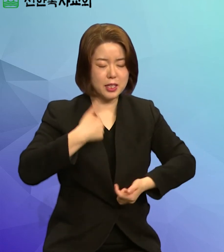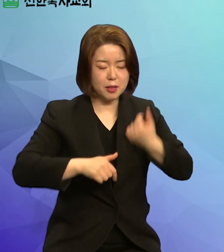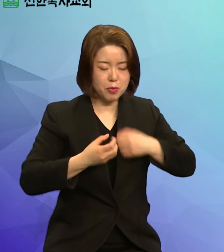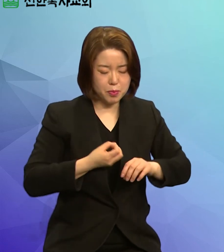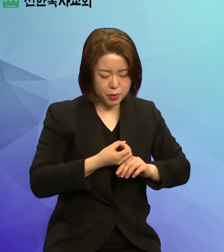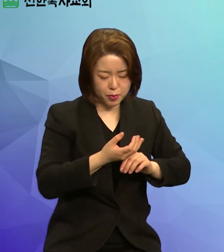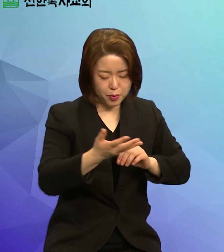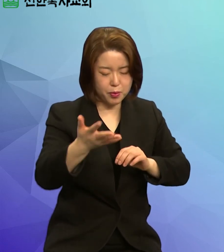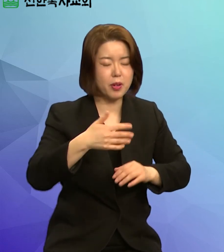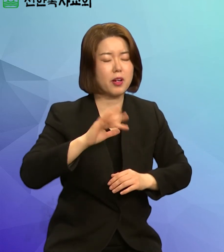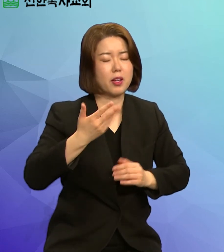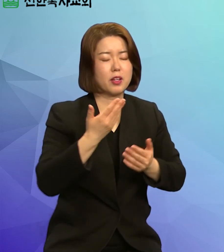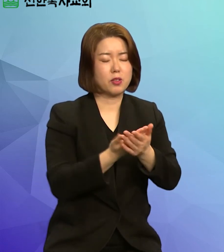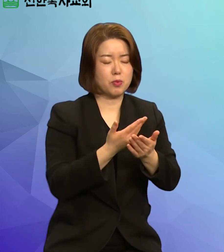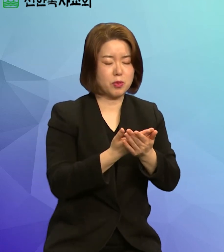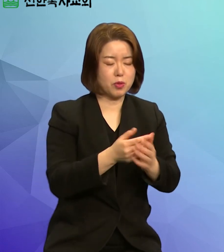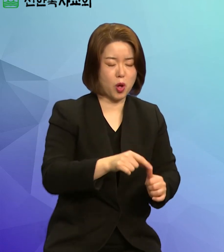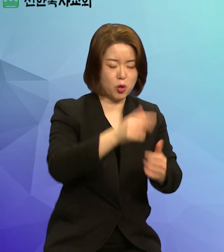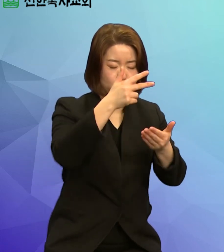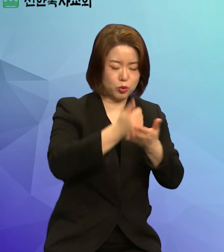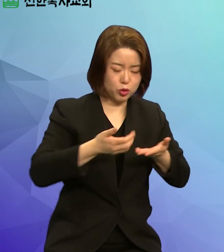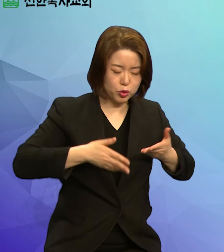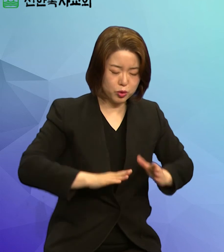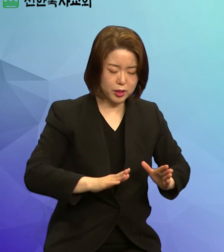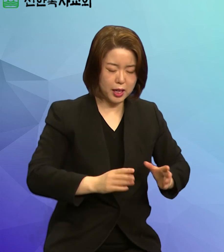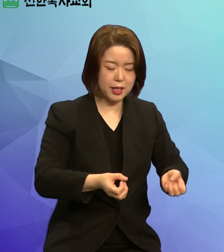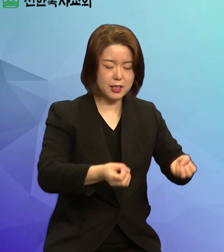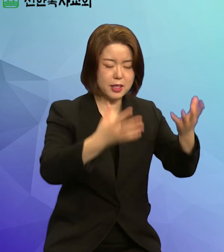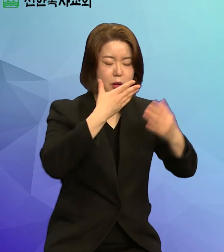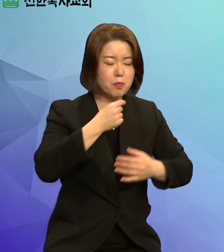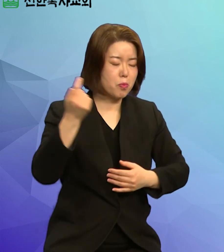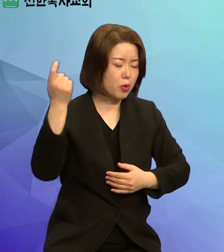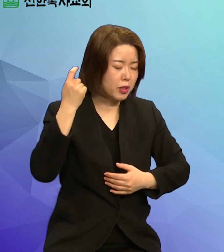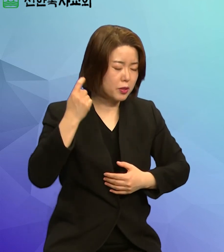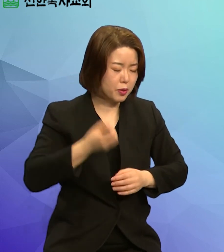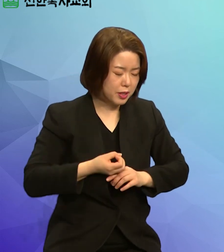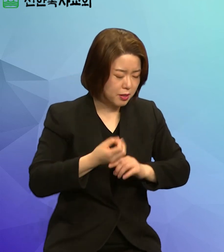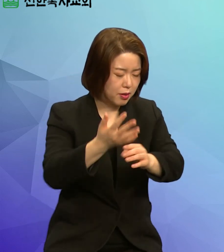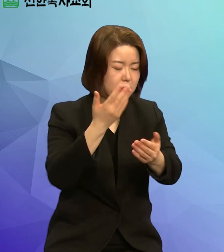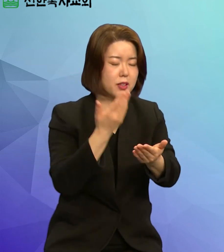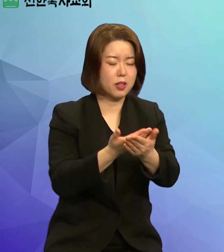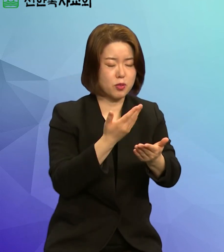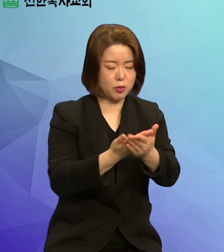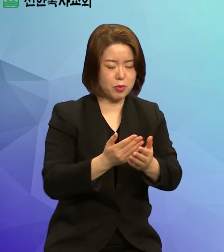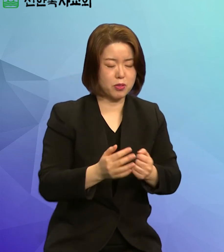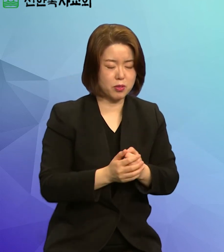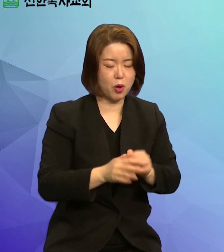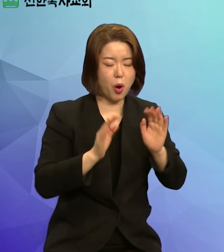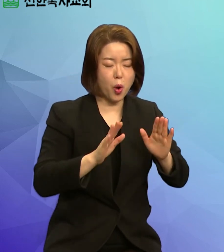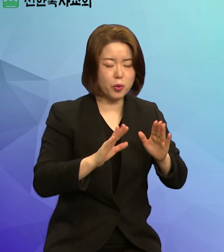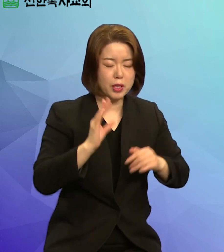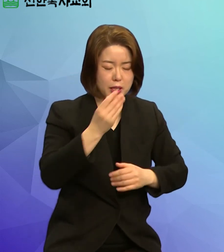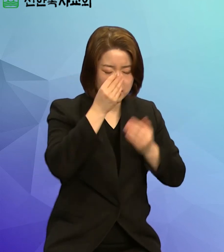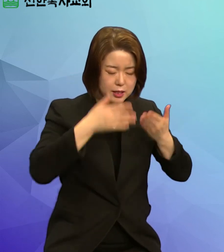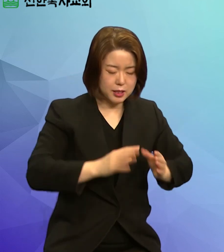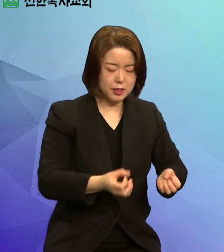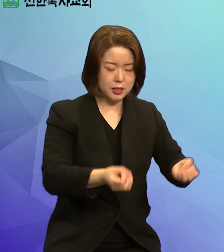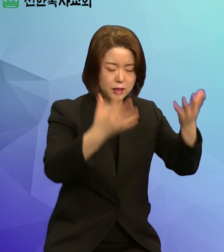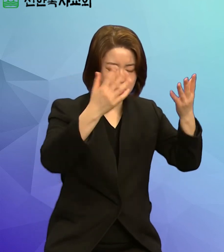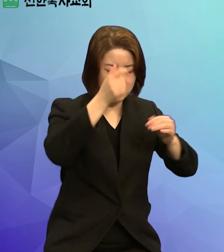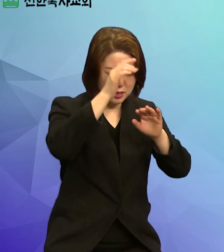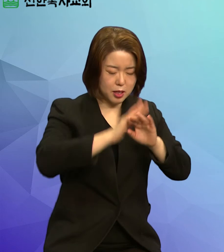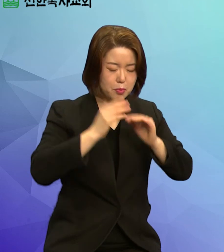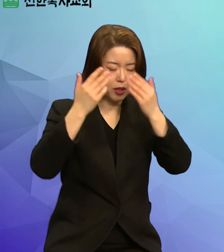하소서. 구주 탄생의 복된 소식이 전해지게 해 주시옵소서. 오늘도 성탄주일 예배를